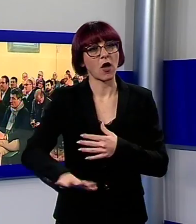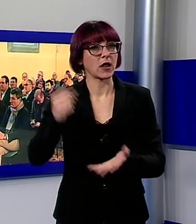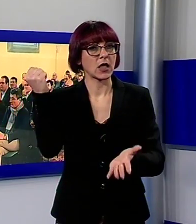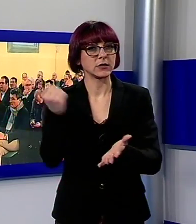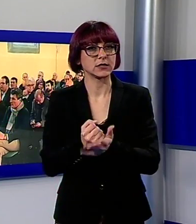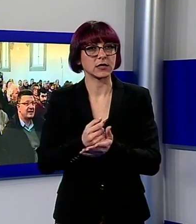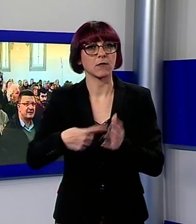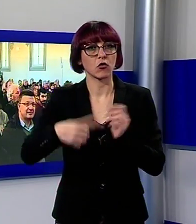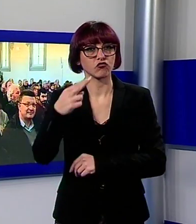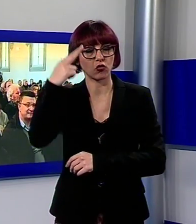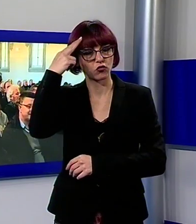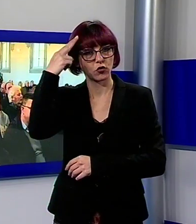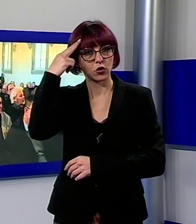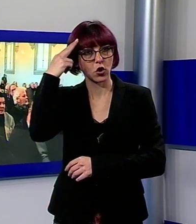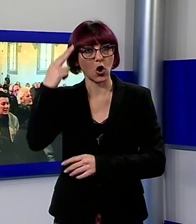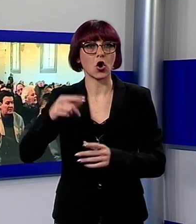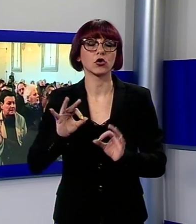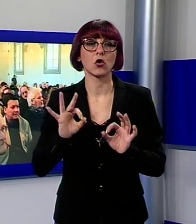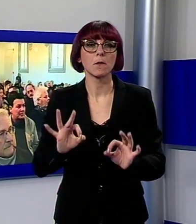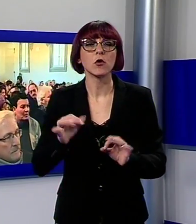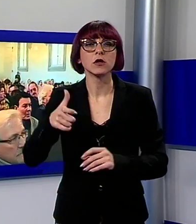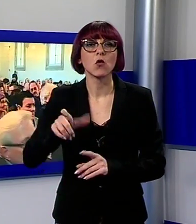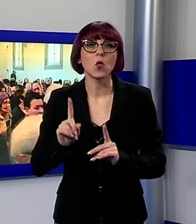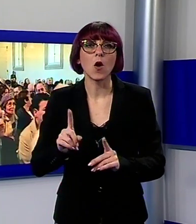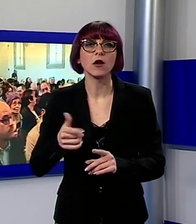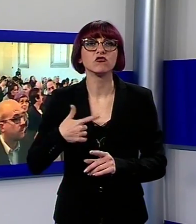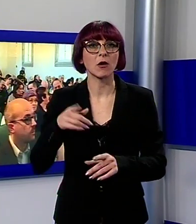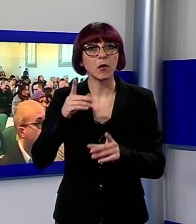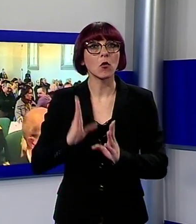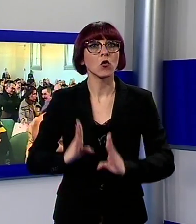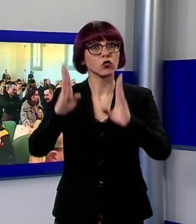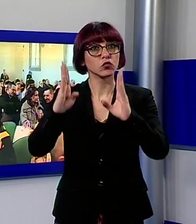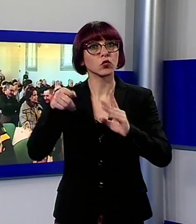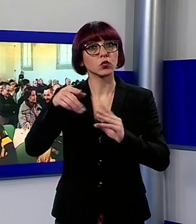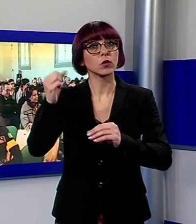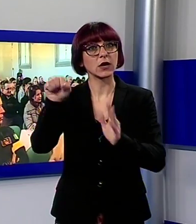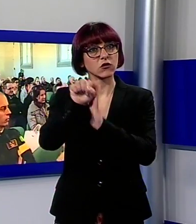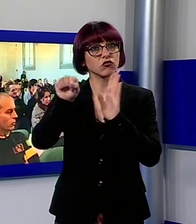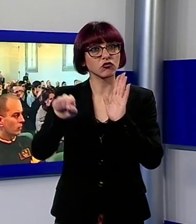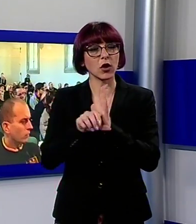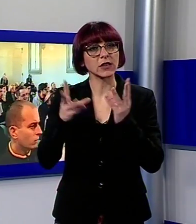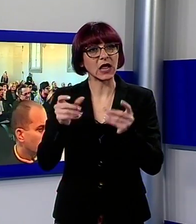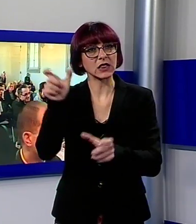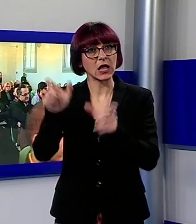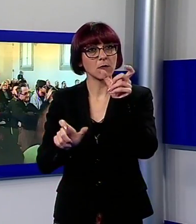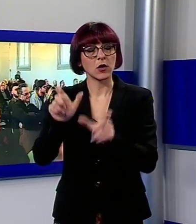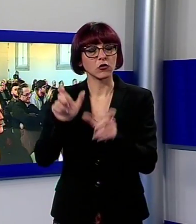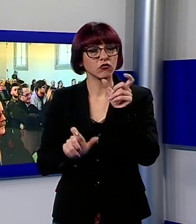Ricordo, istituito con legge nel 2004, perché si tratta dell'edificio storico dove molti esuli vissero per diversi anni dal loro arrivo in